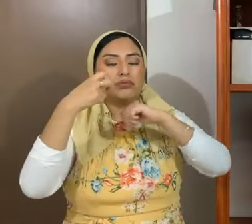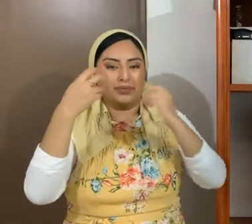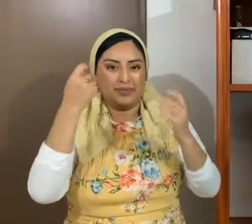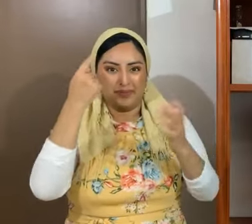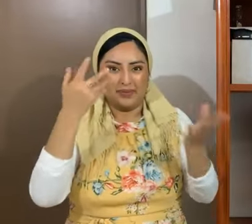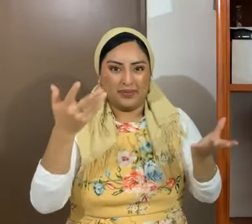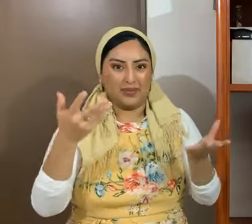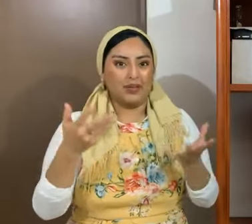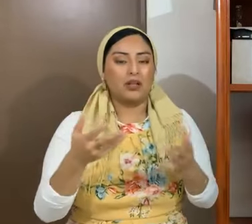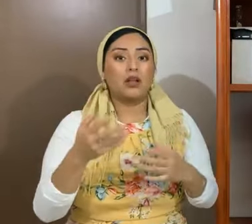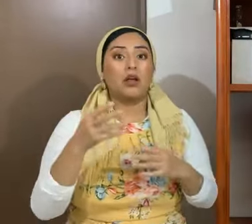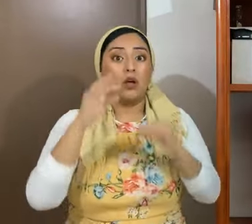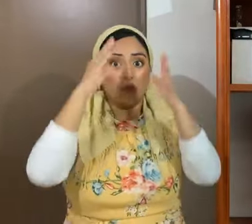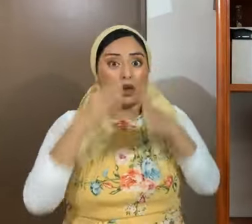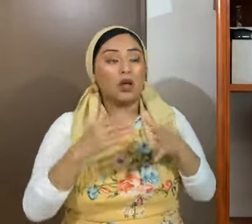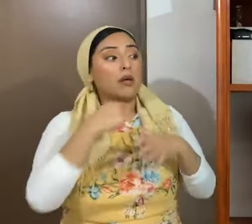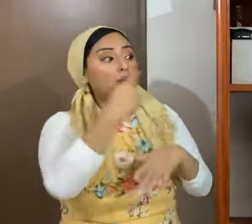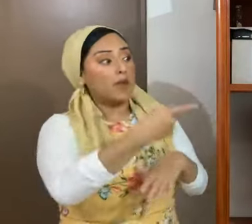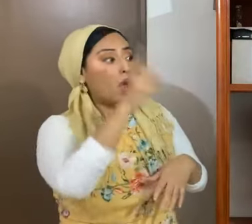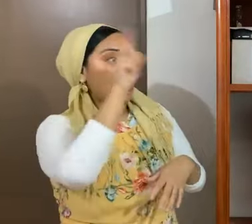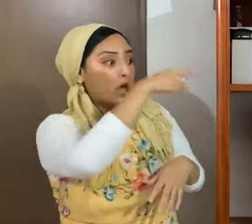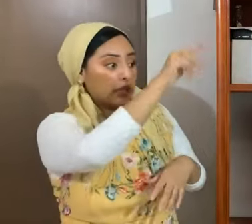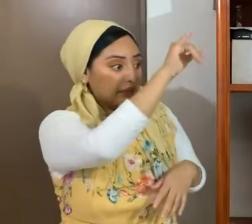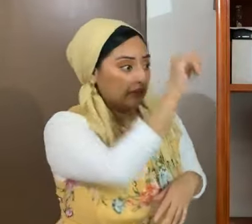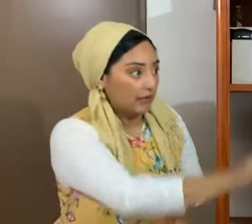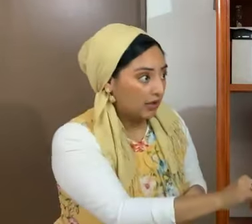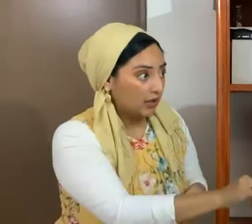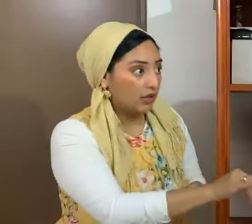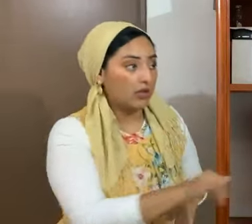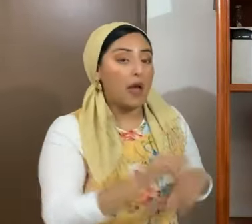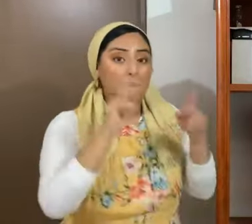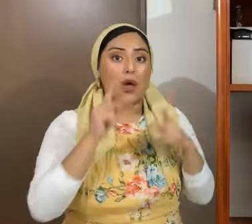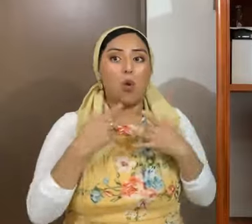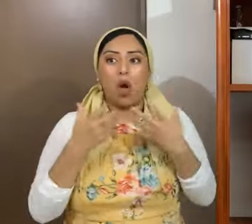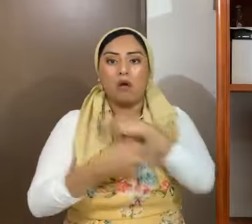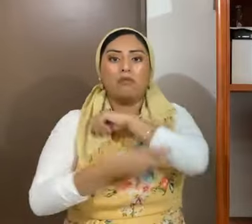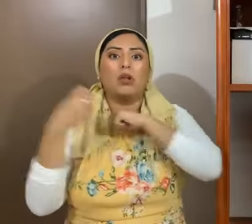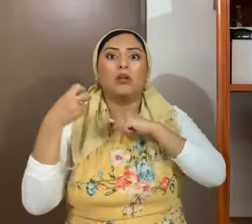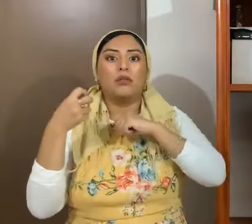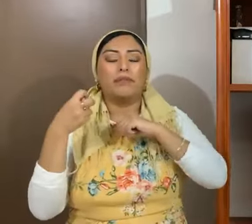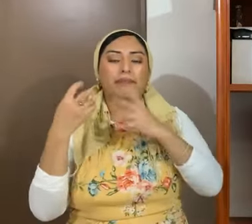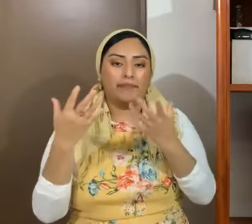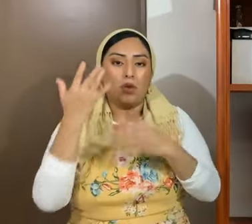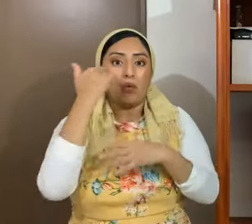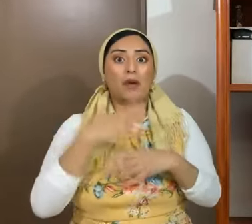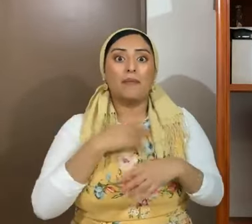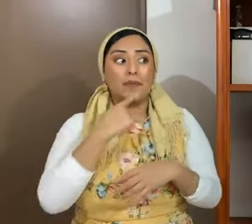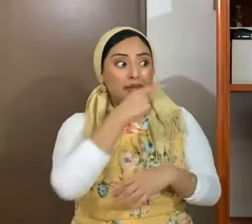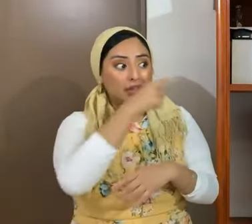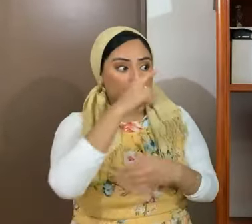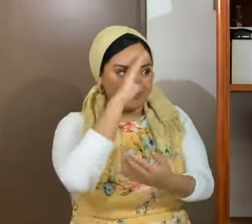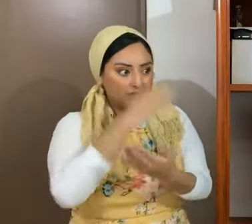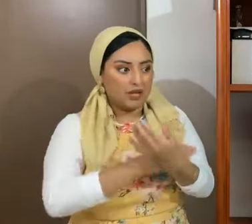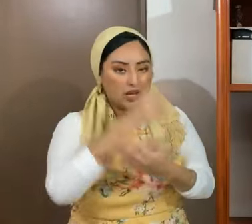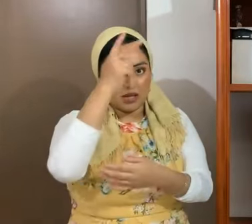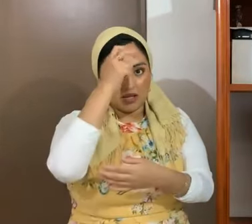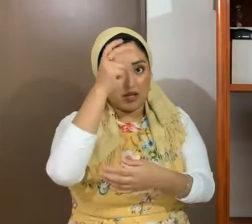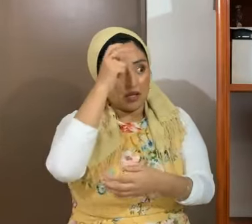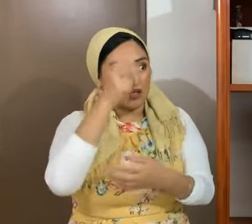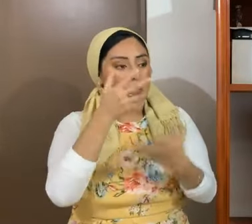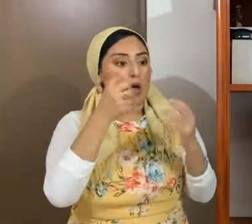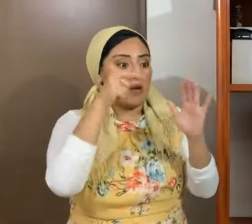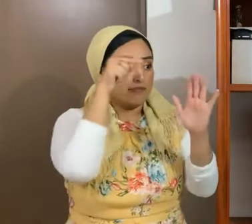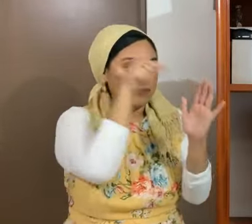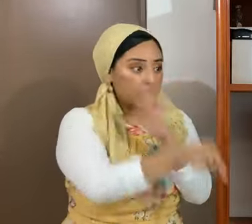del roe, quien le está diciendo dónde debe estar. Él quiere robar esa autoridad. Por eso es que digo que son hijos del diablo, porque el diablo está